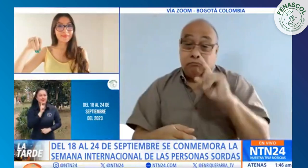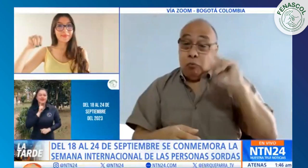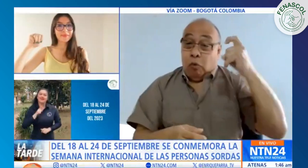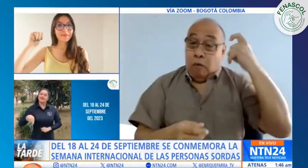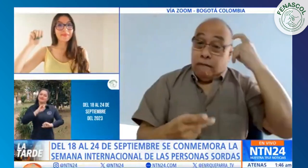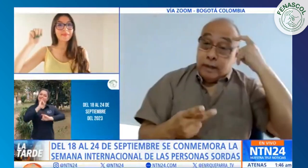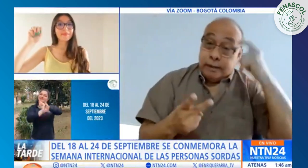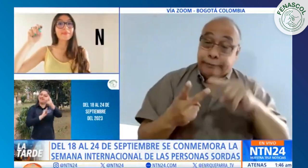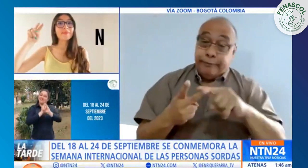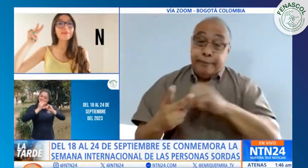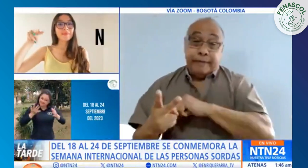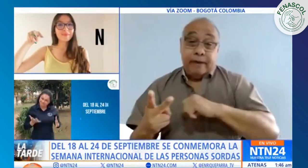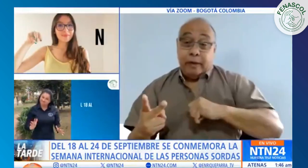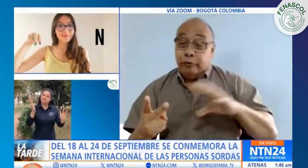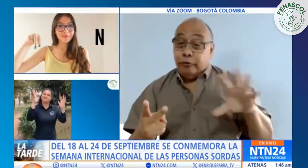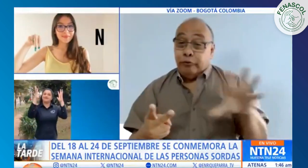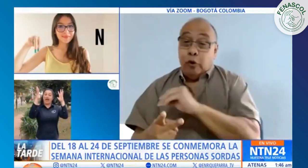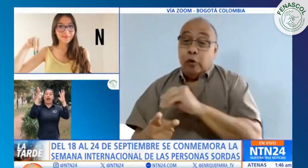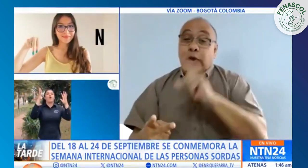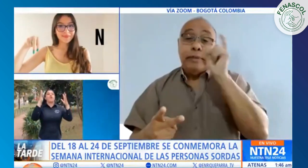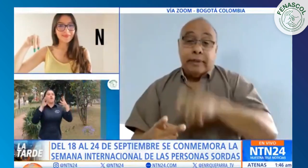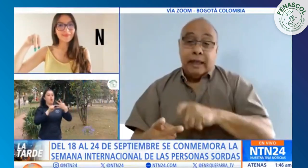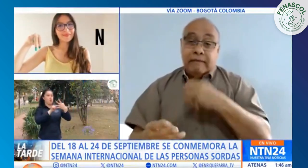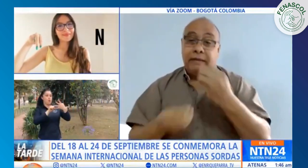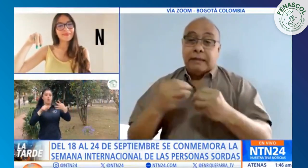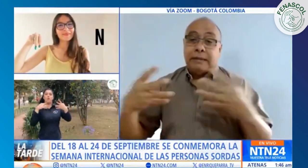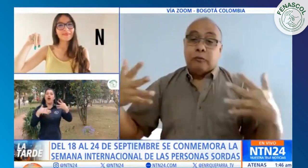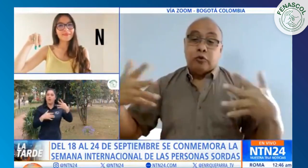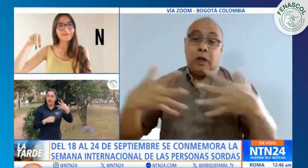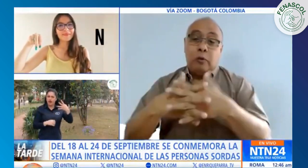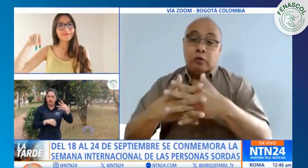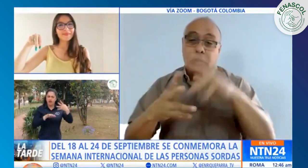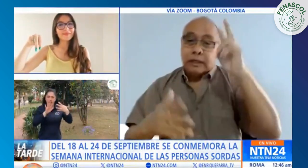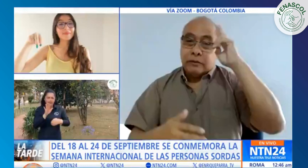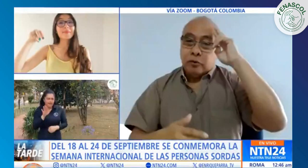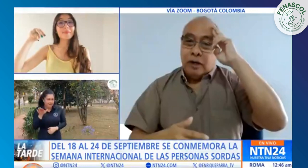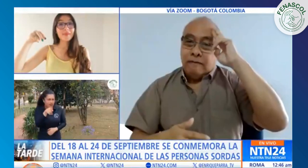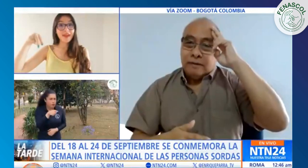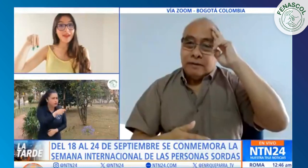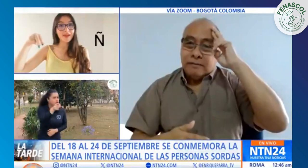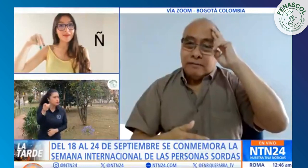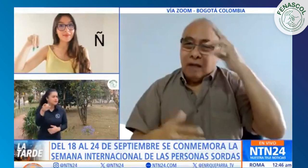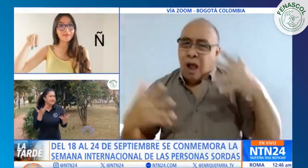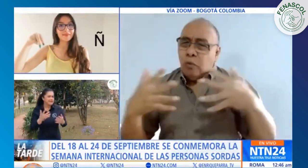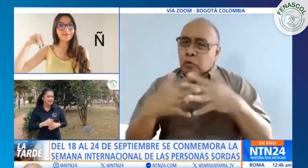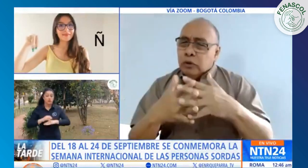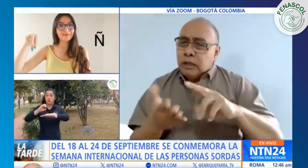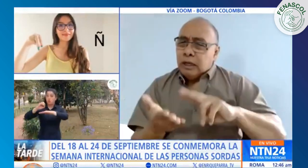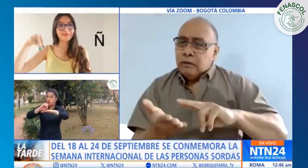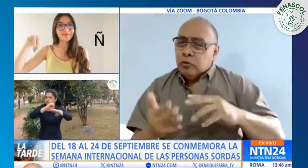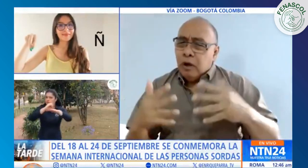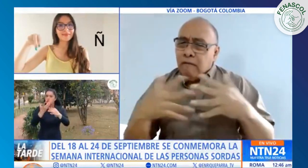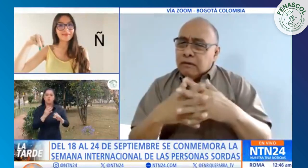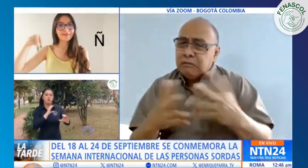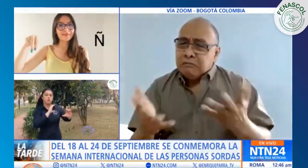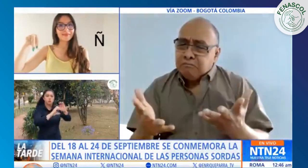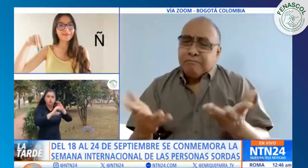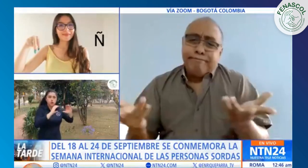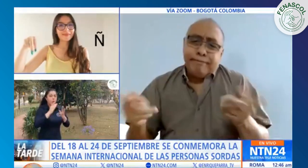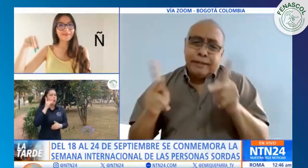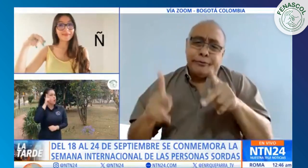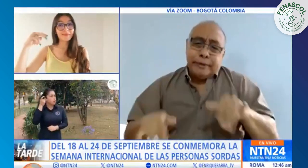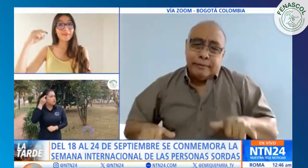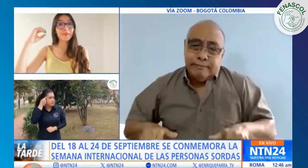que el Estado, es decir, los gobiernos y entidades privadas deben realizar acciones afirmativas,